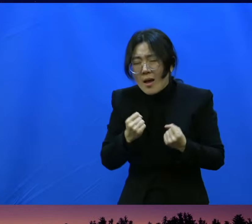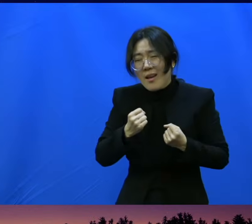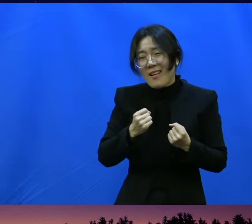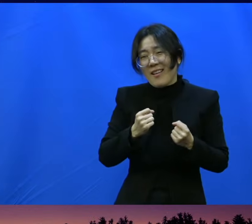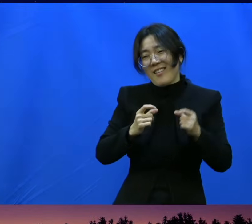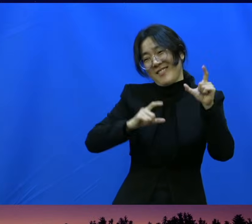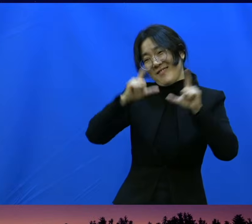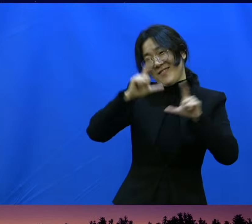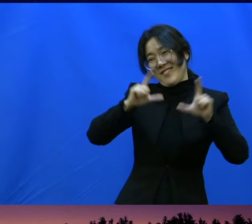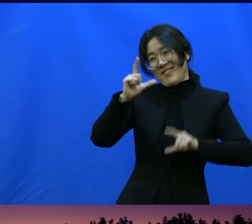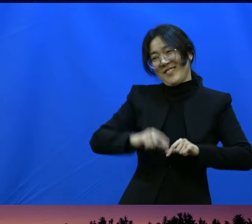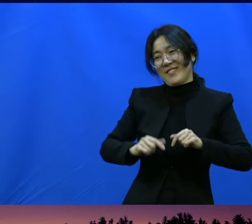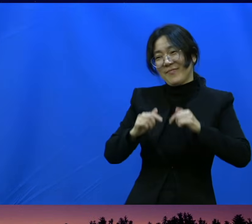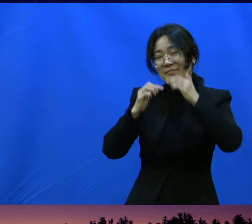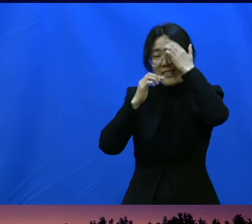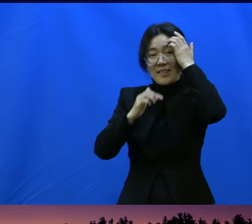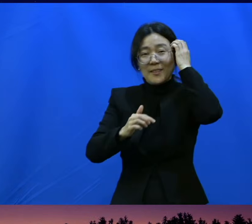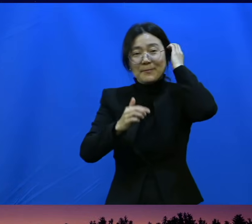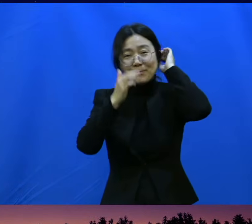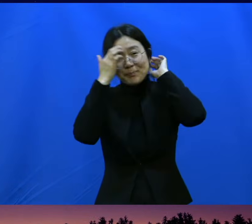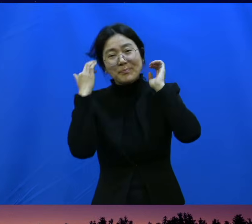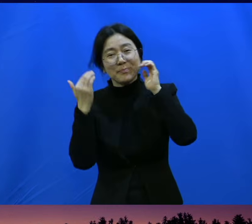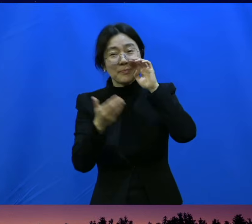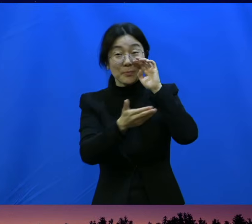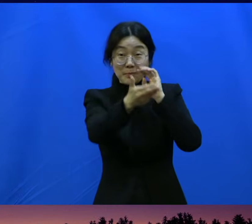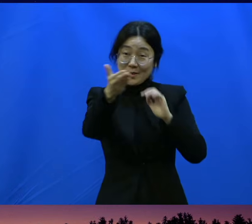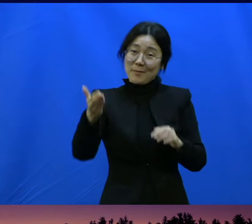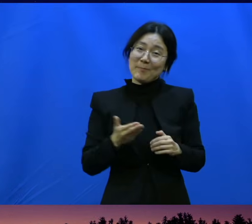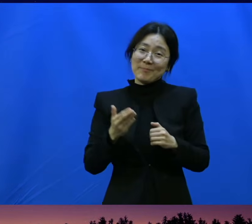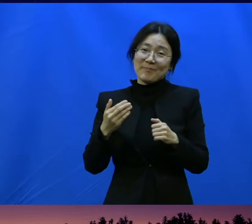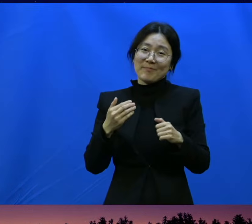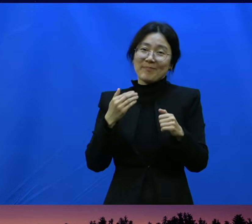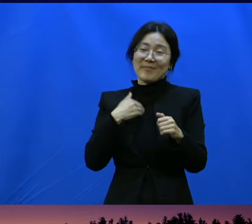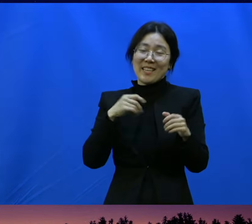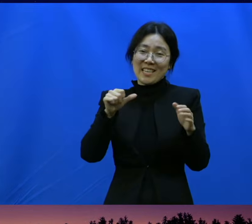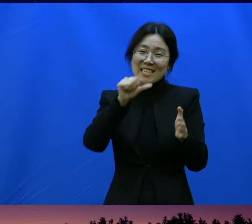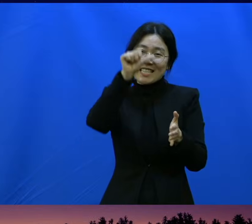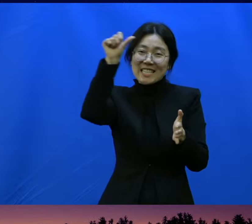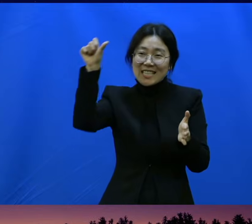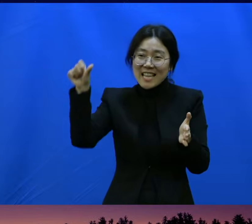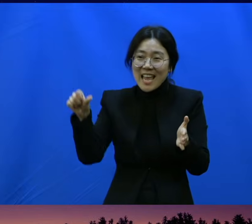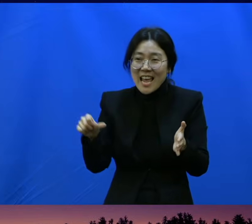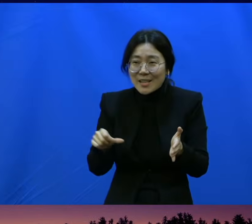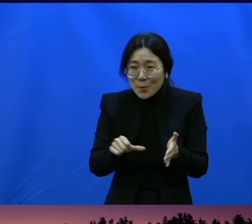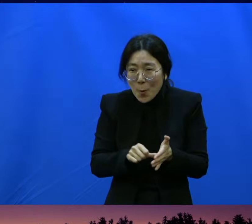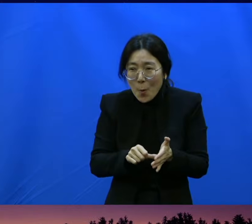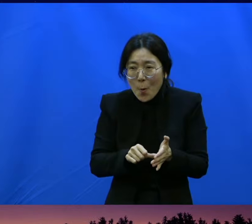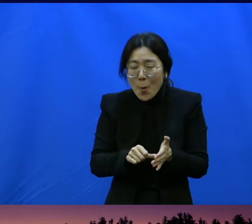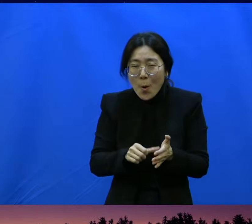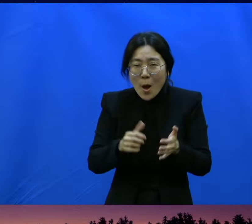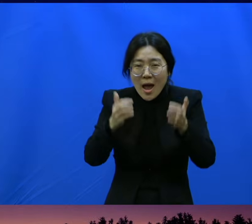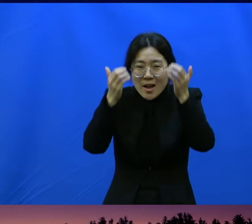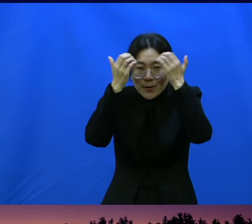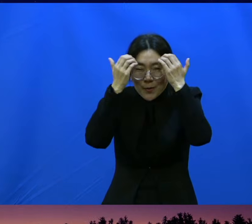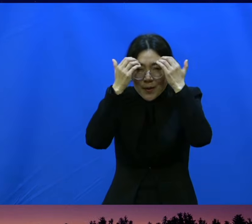성도 여러분, 우리의 삶에도 아둘람과 같은 상황을 맞이할 때가 있습니다. 대체로 광야는 우리가 원해서 들어가지 않습니다. 어쩔 수 없이 들어가는 거죠.